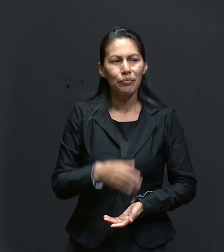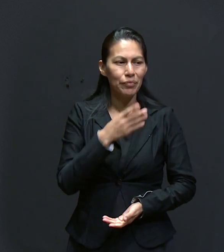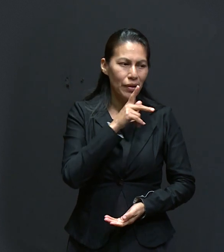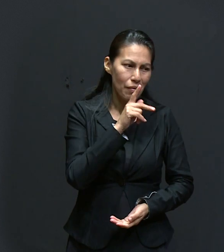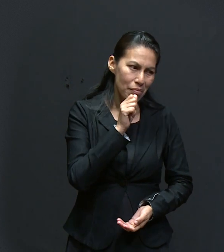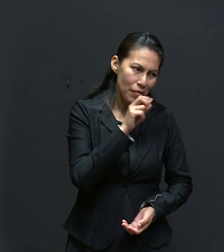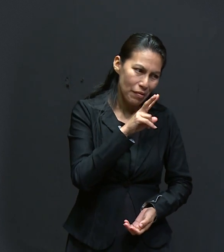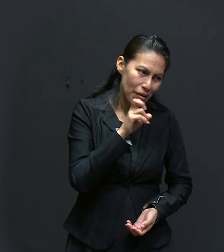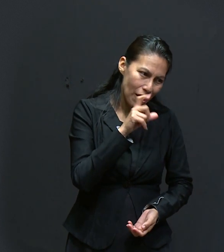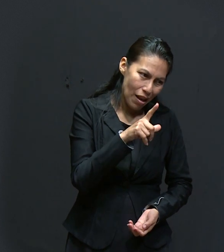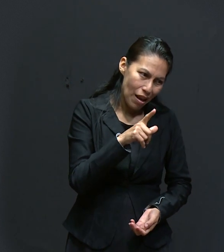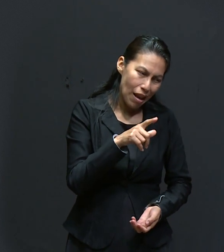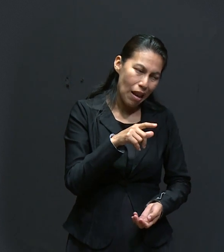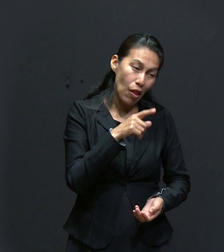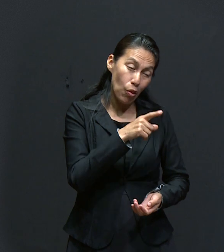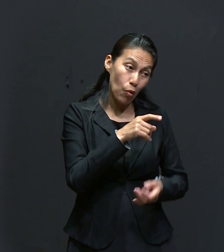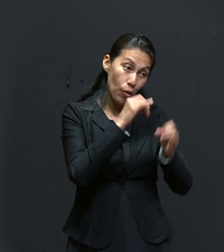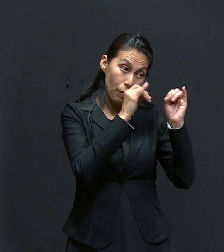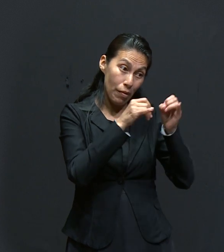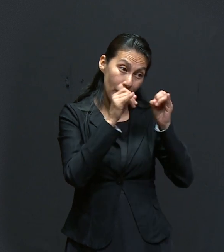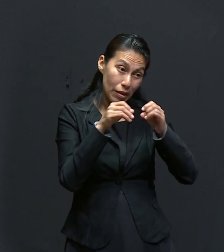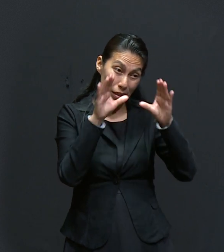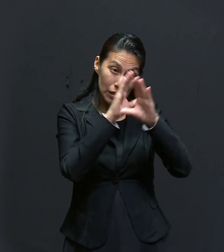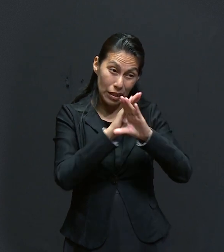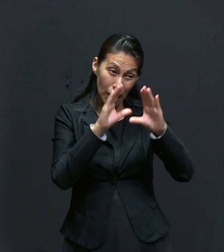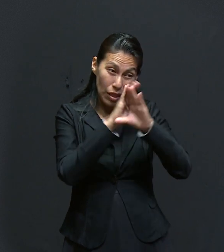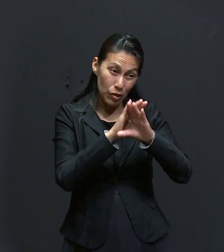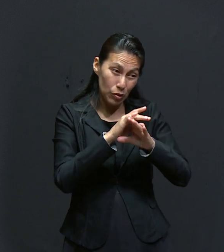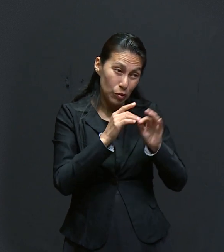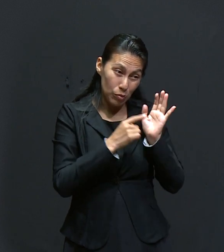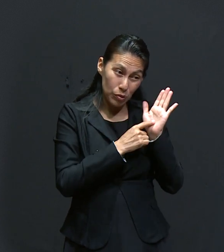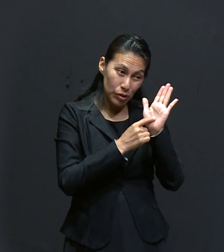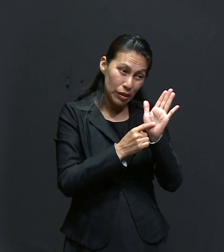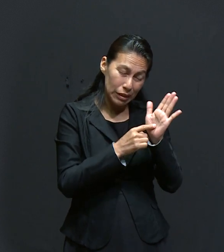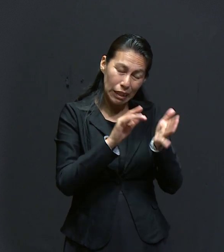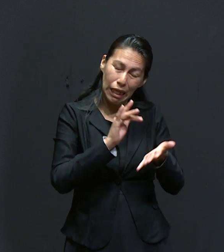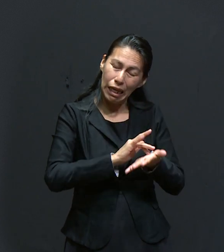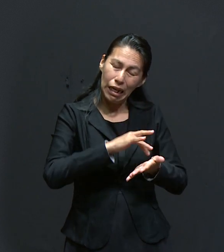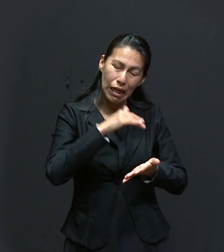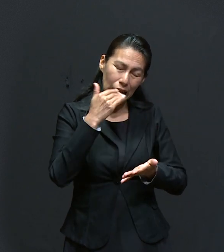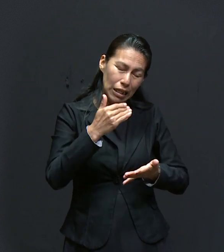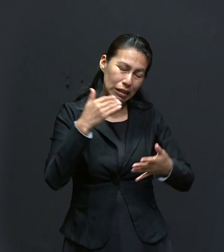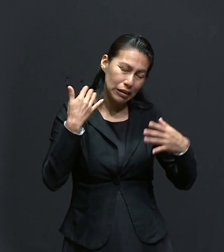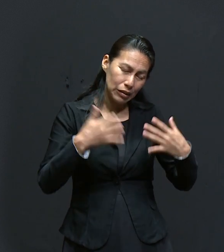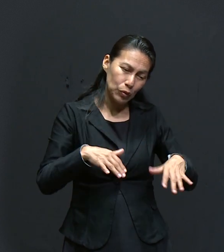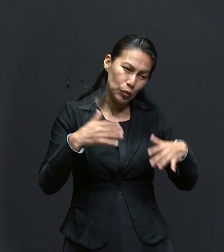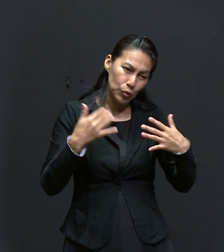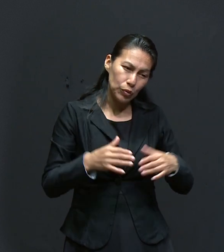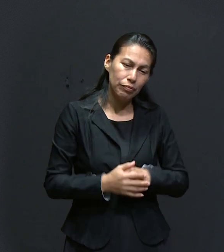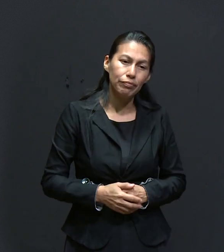a ver muchas gracias por compartir este testimonio con imágenes y cantos